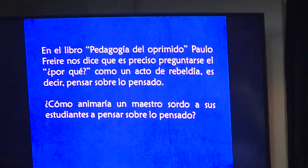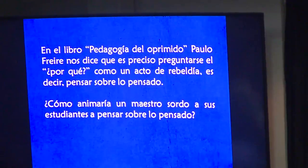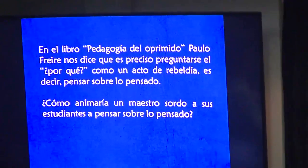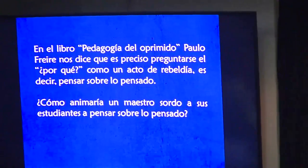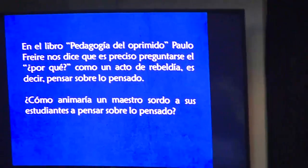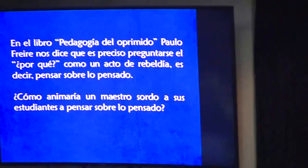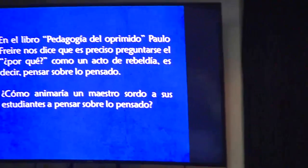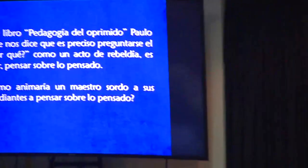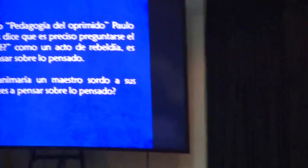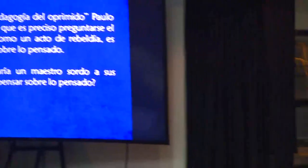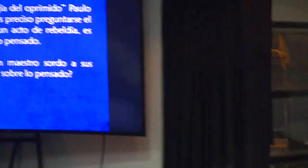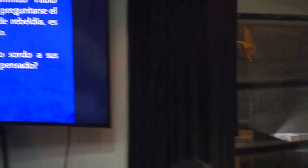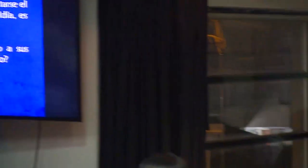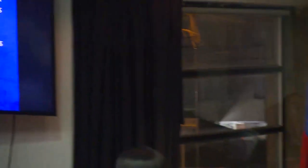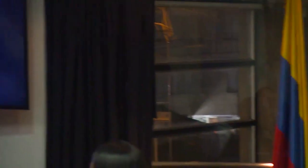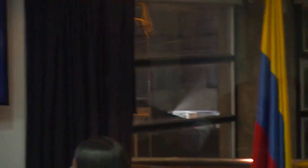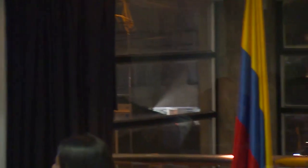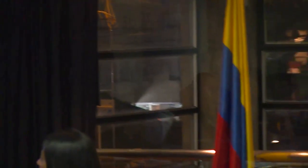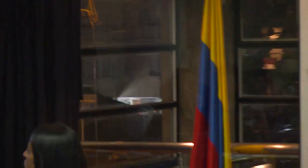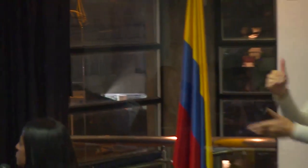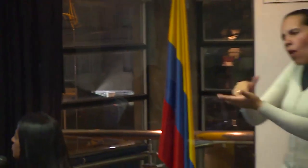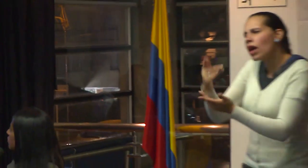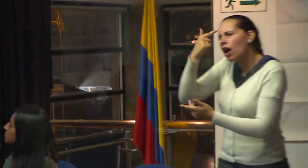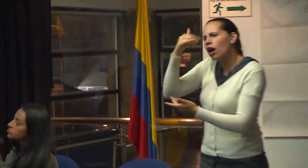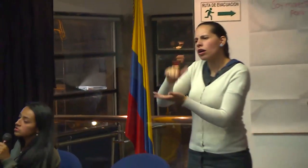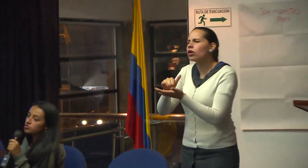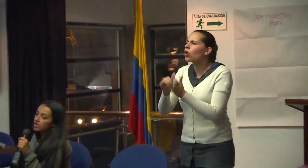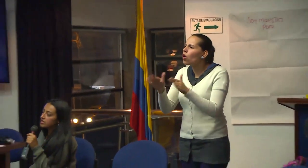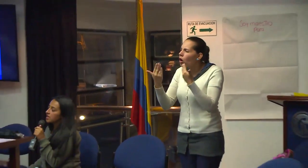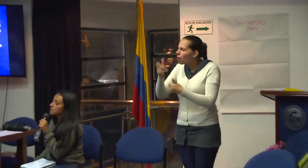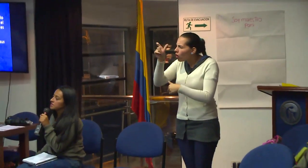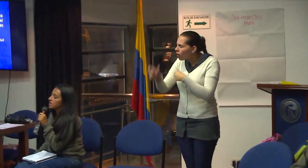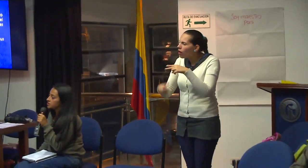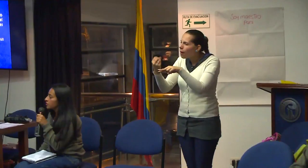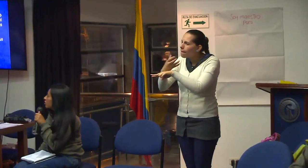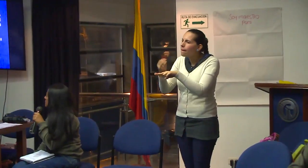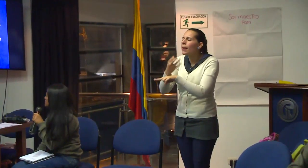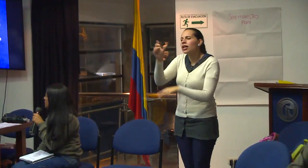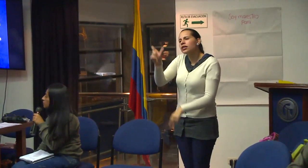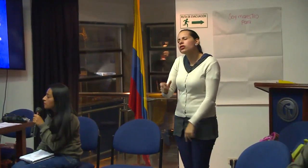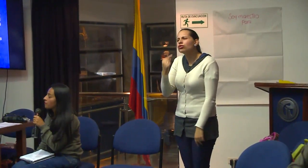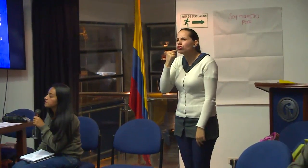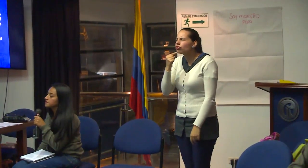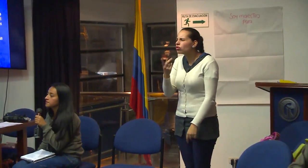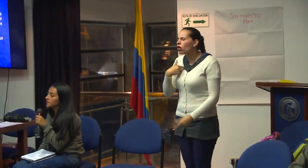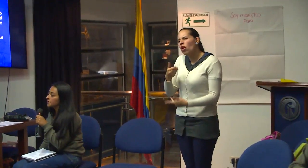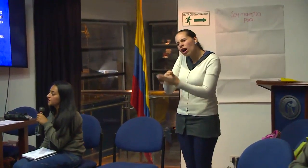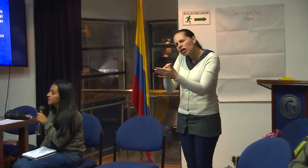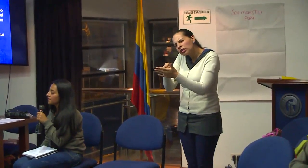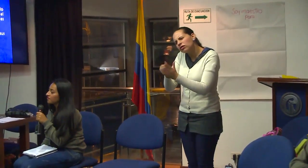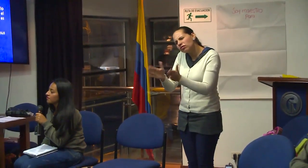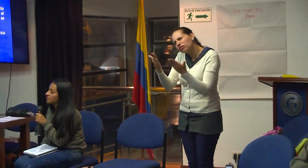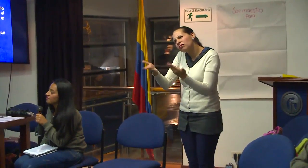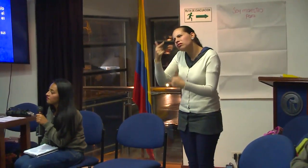lo pensado. ¿Cómo animaría un maestro sordo a sus estudiantes a pensar sobre lo pensado?